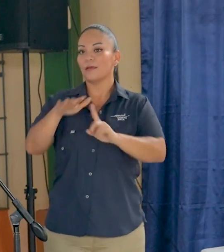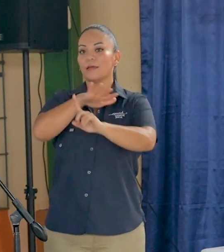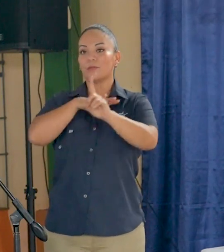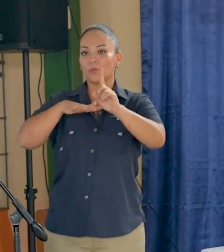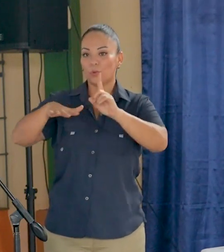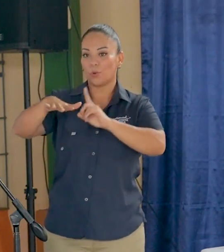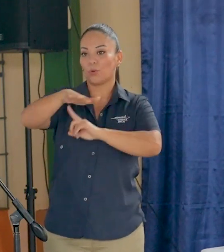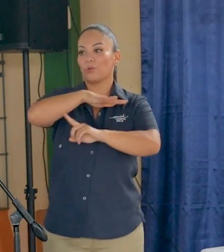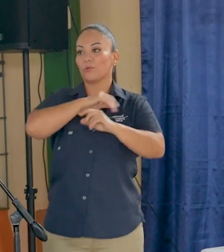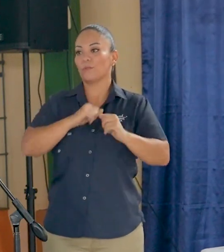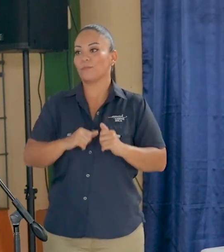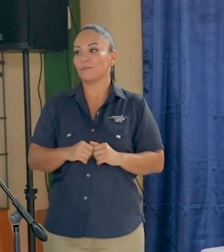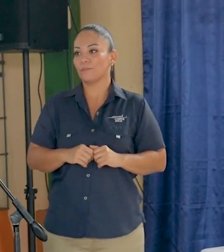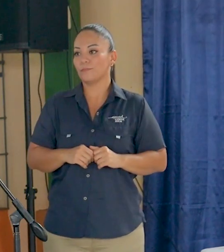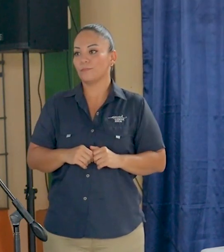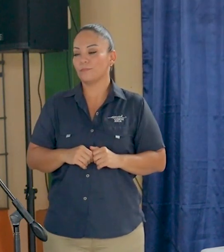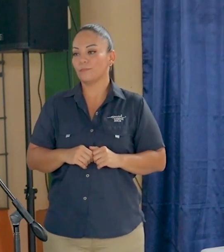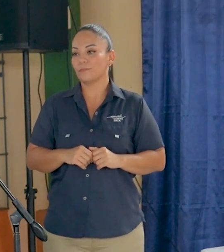entorno de